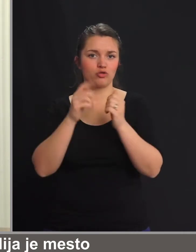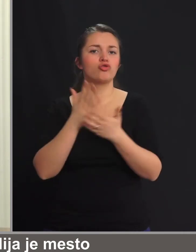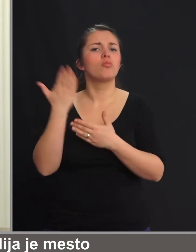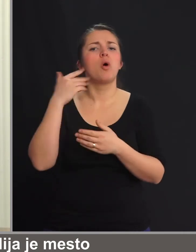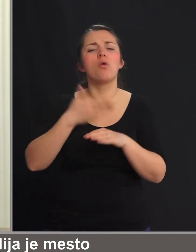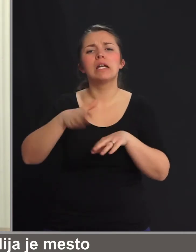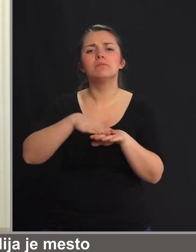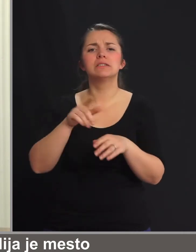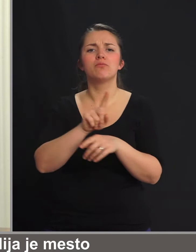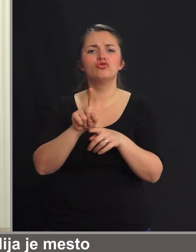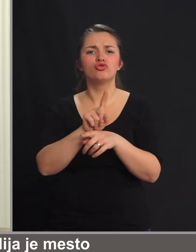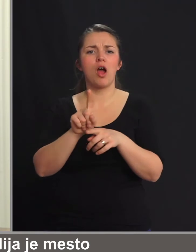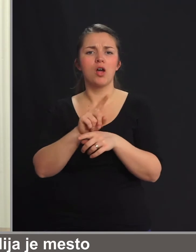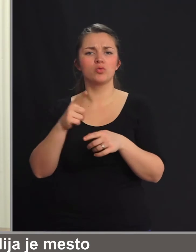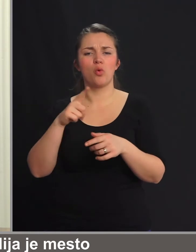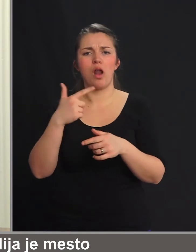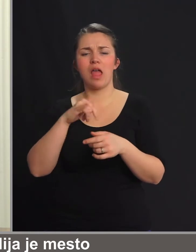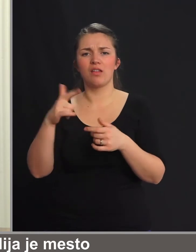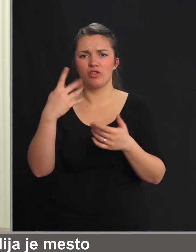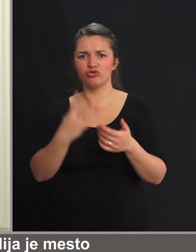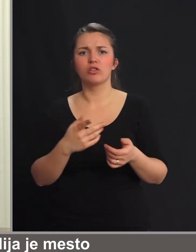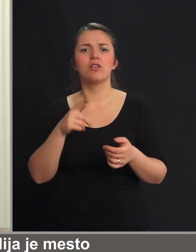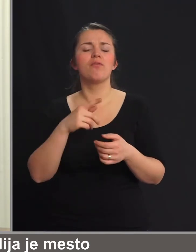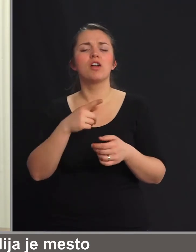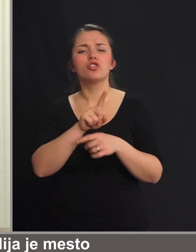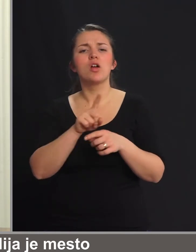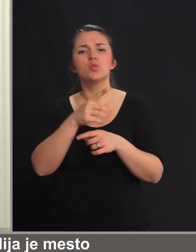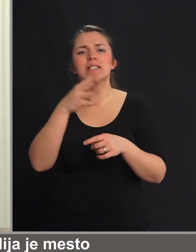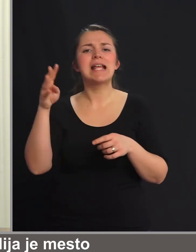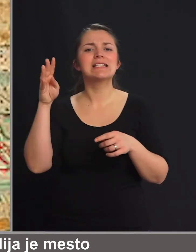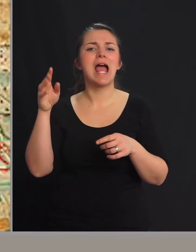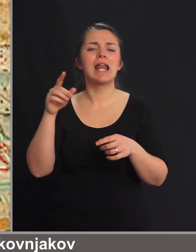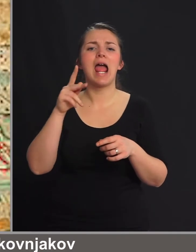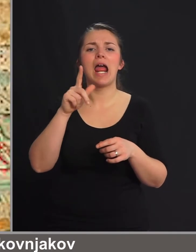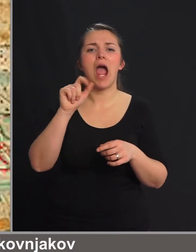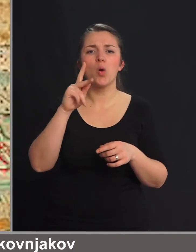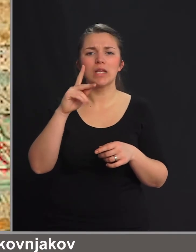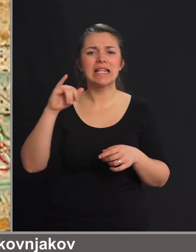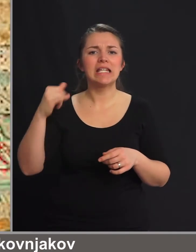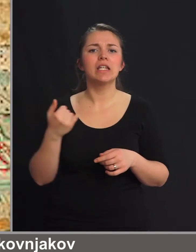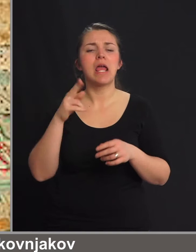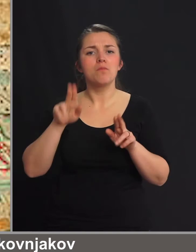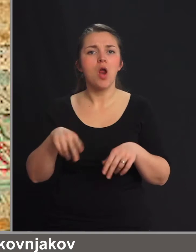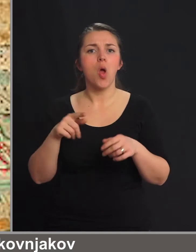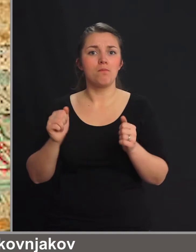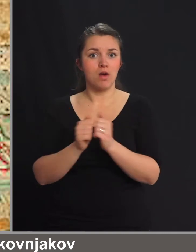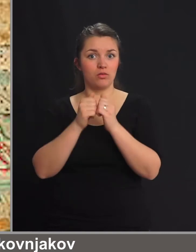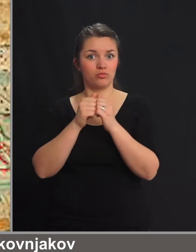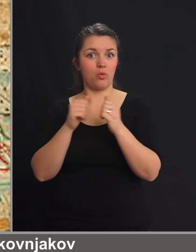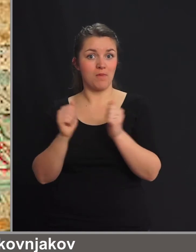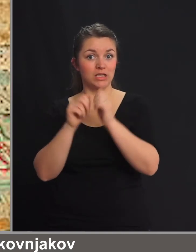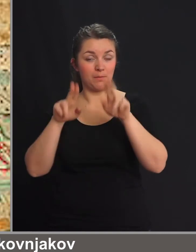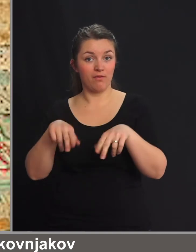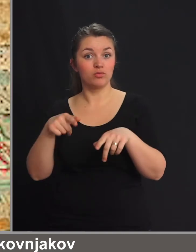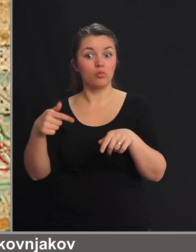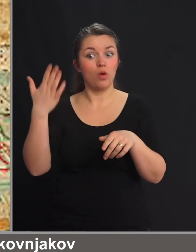42, v času cesarja Klavdija je mesto imelo mestne pravice, in po predvidevanjih strokovnjakov je